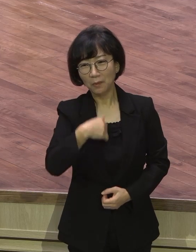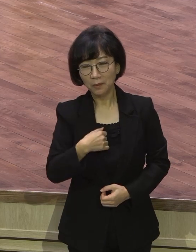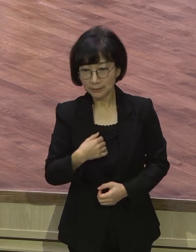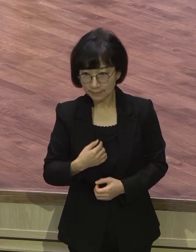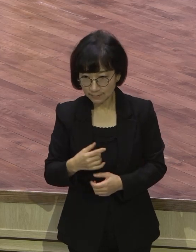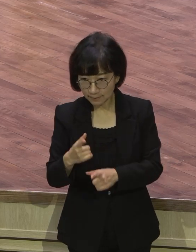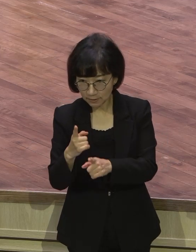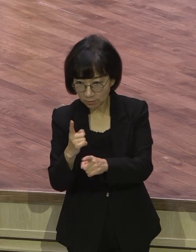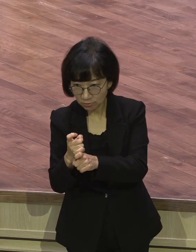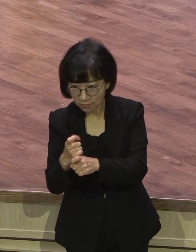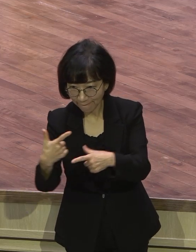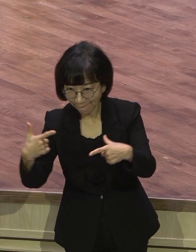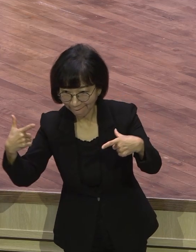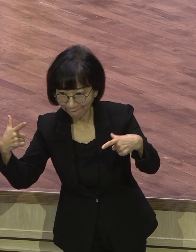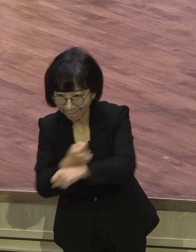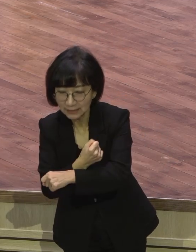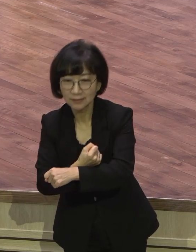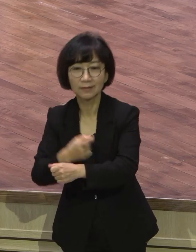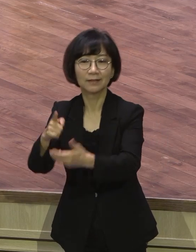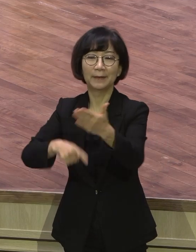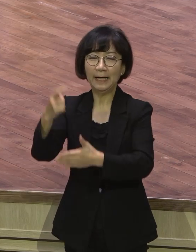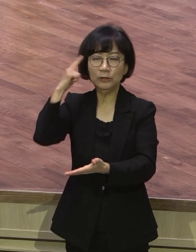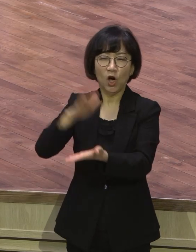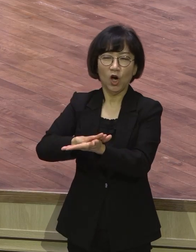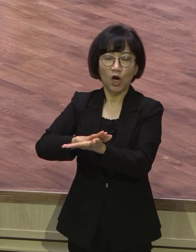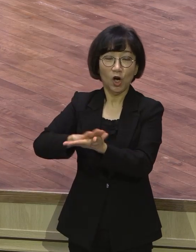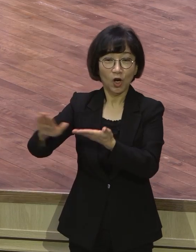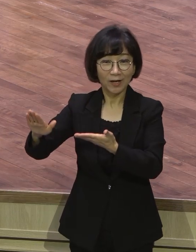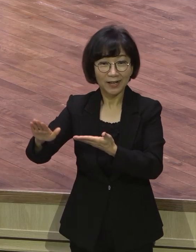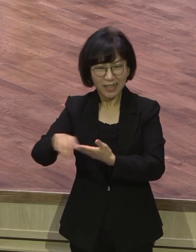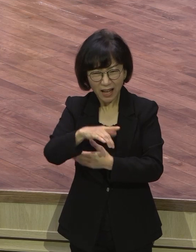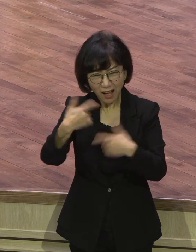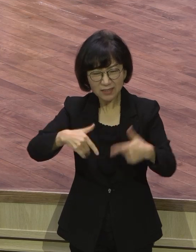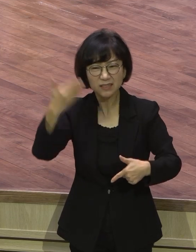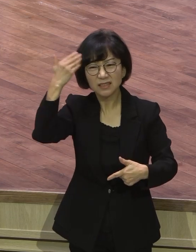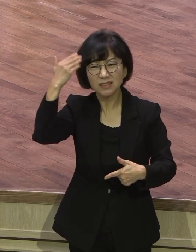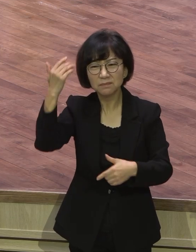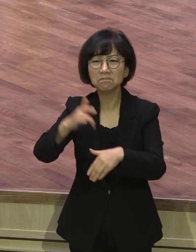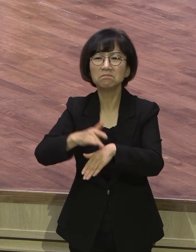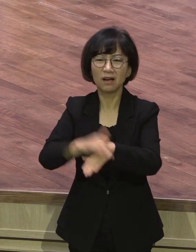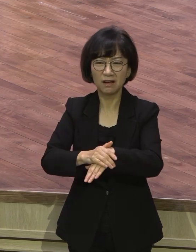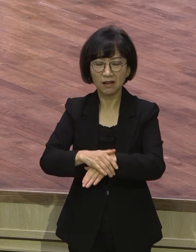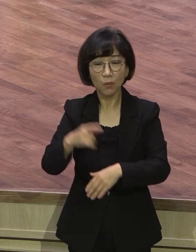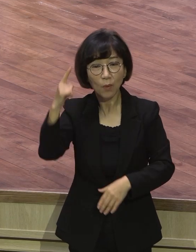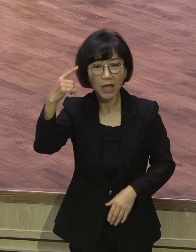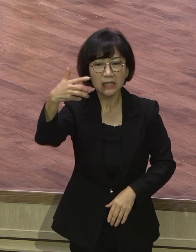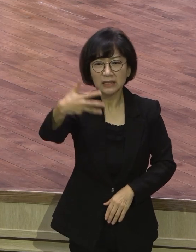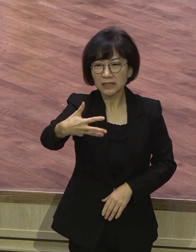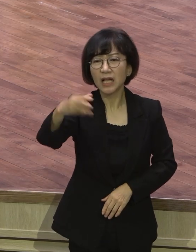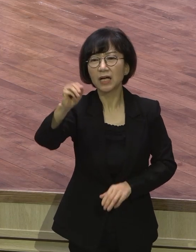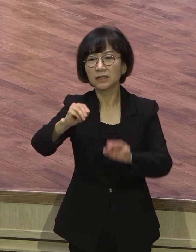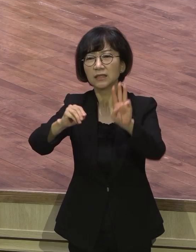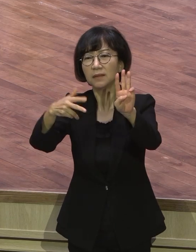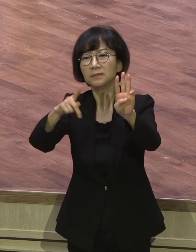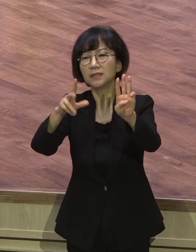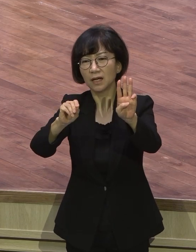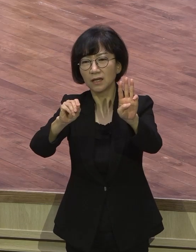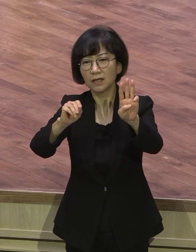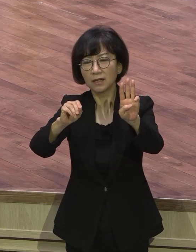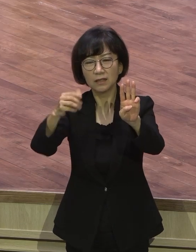보이니까 안 하면 자존심이 상하니까. 창세기 3장 현장에 우리가 살고 있는